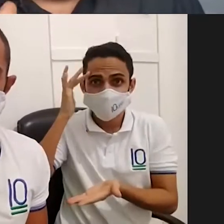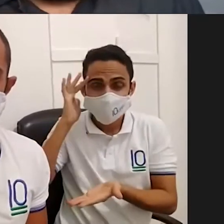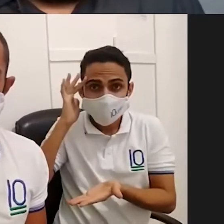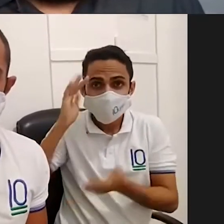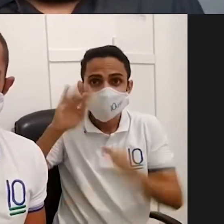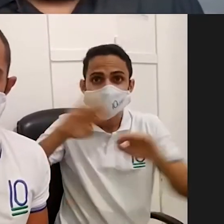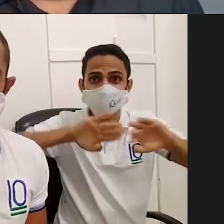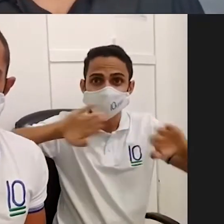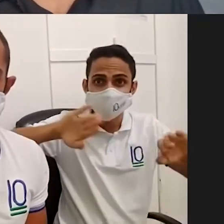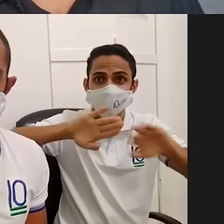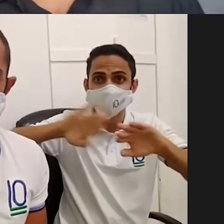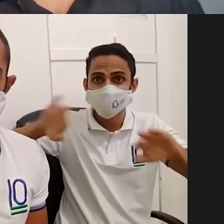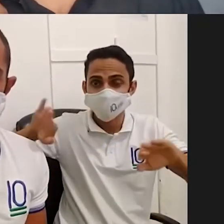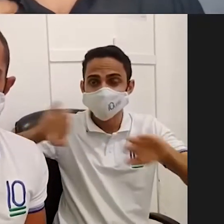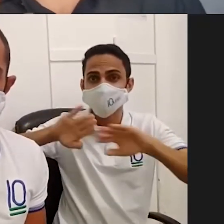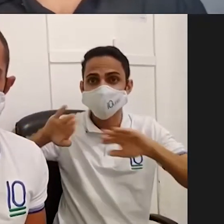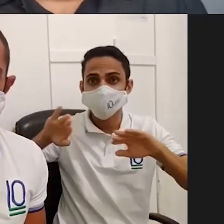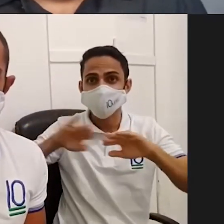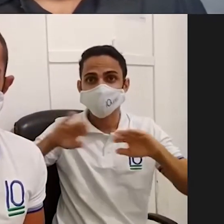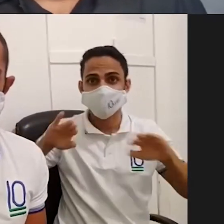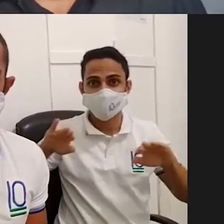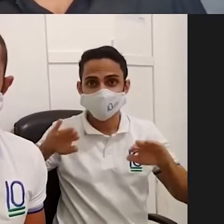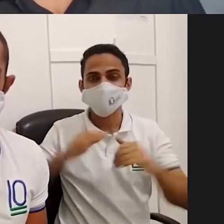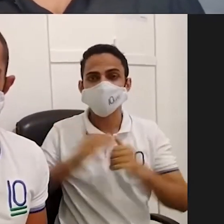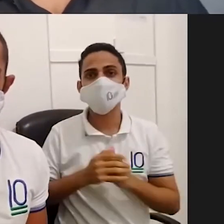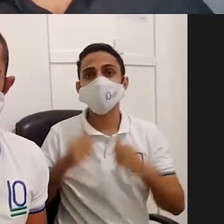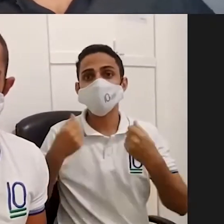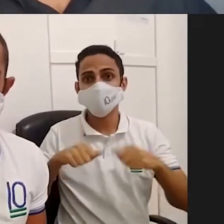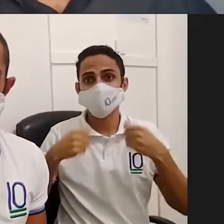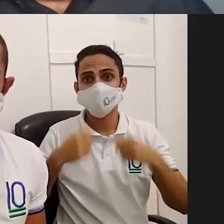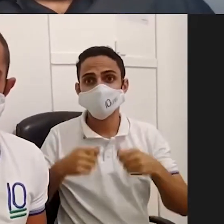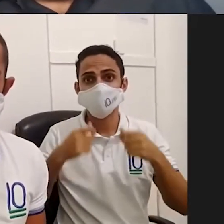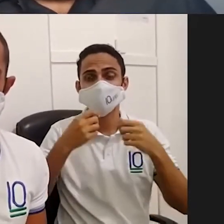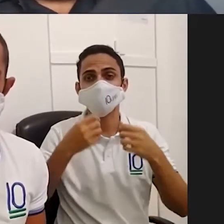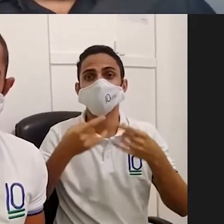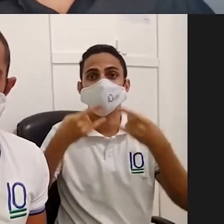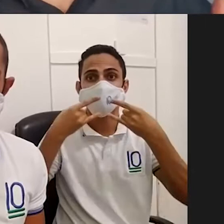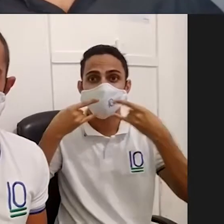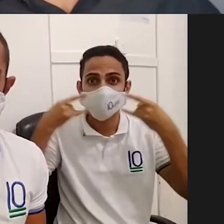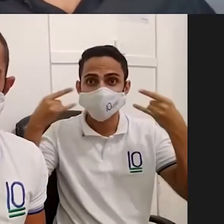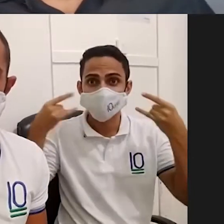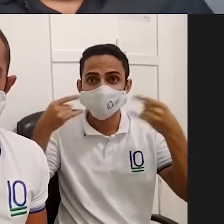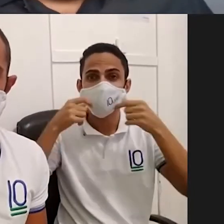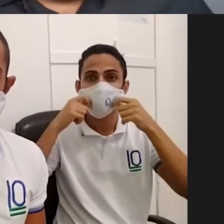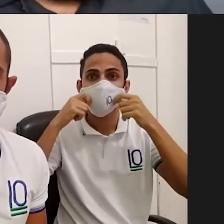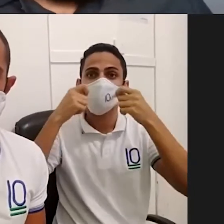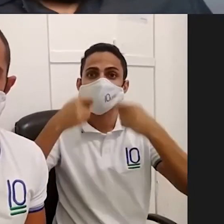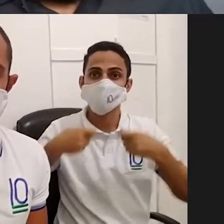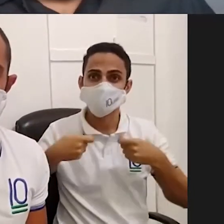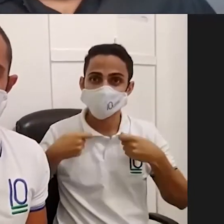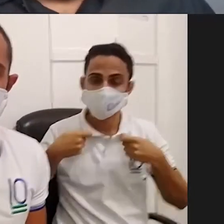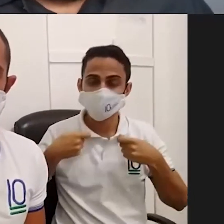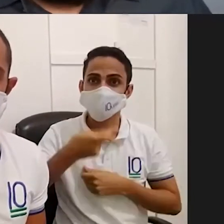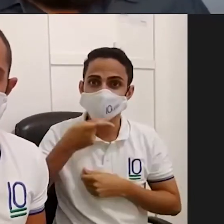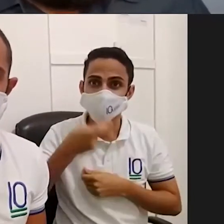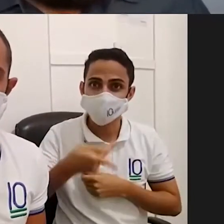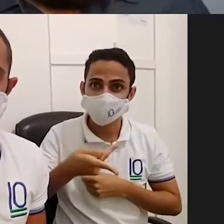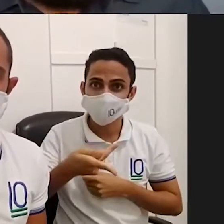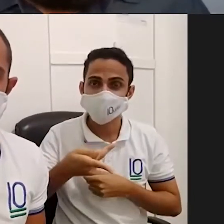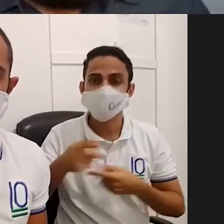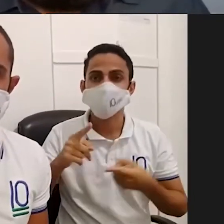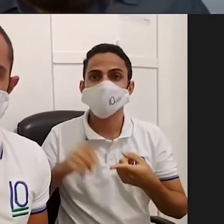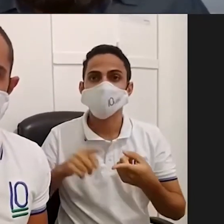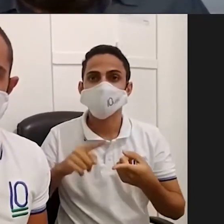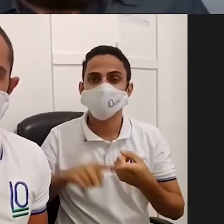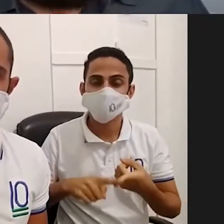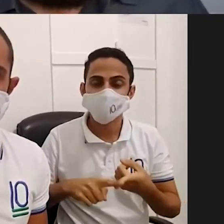máscara para o pessoal conhecer, vai se apresentar e dizer que segmento. Primeiro, vamos perguntar o que